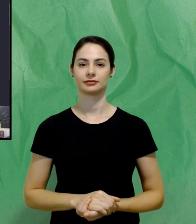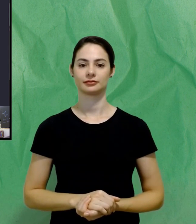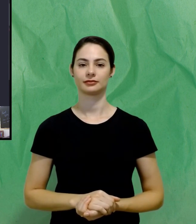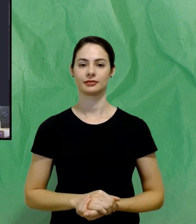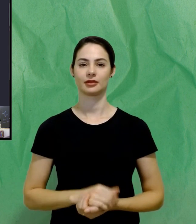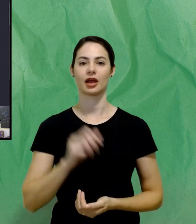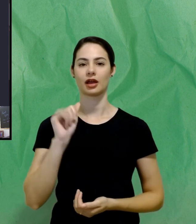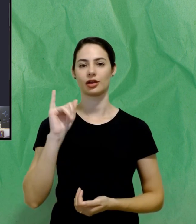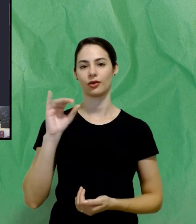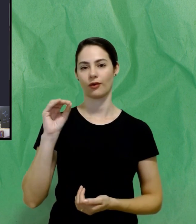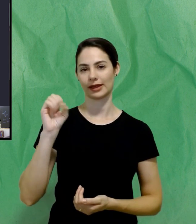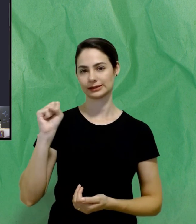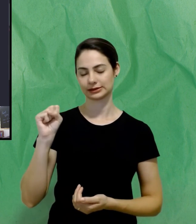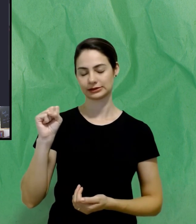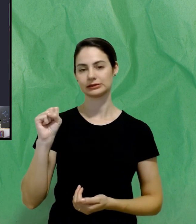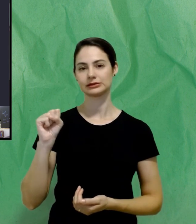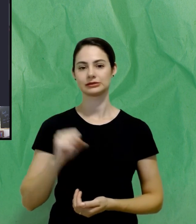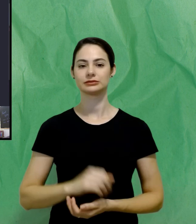iOS,